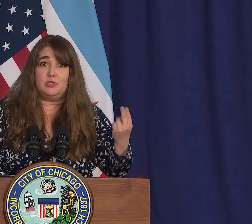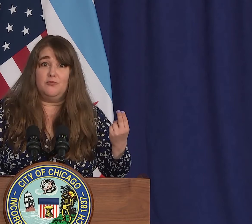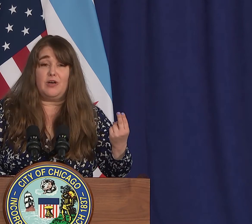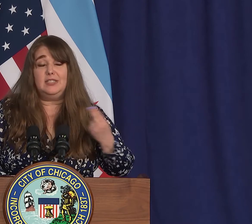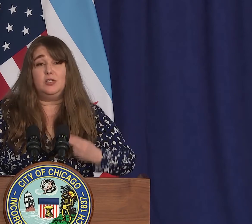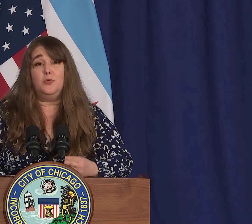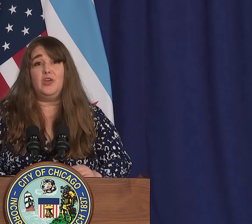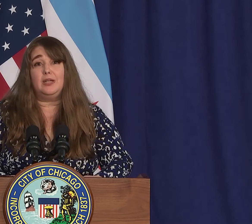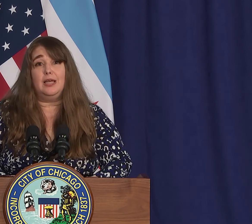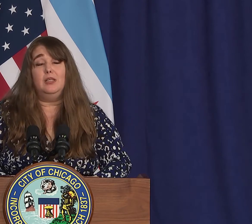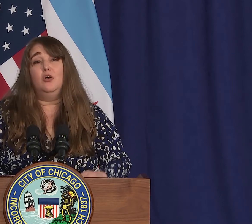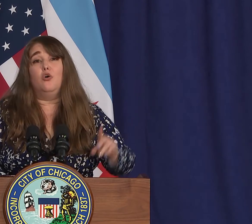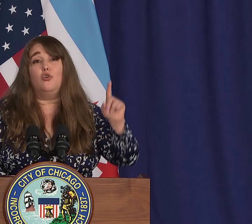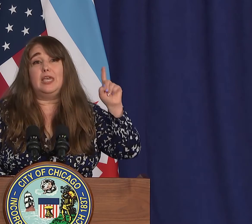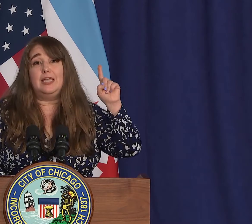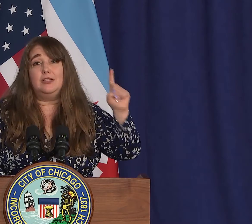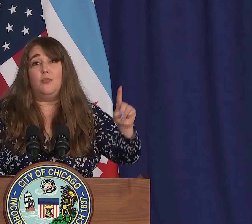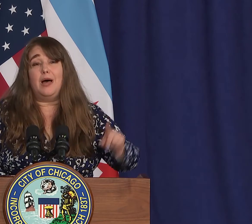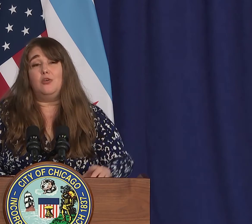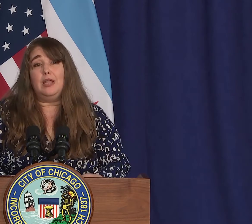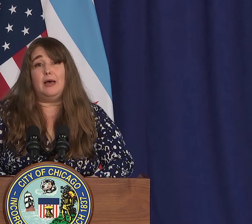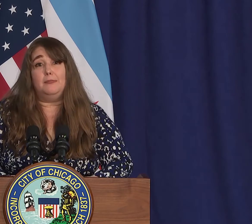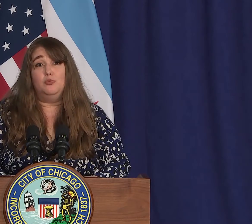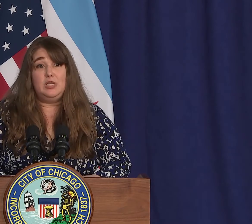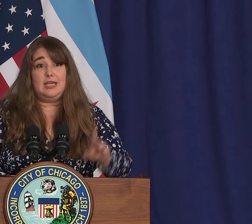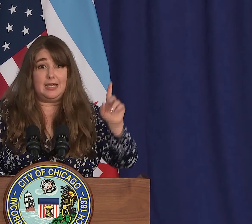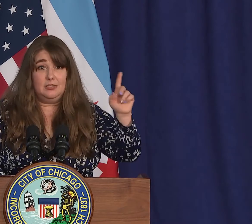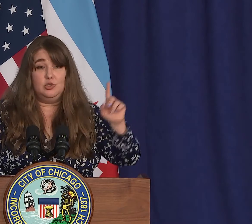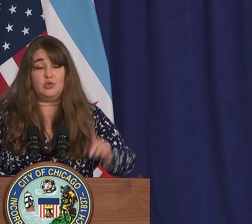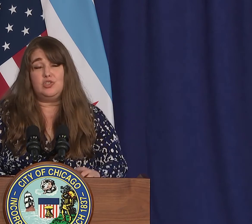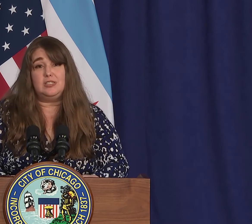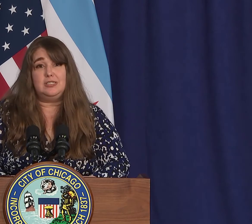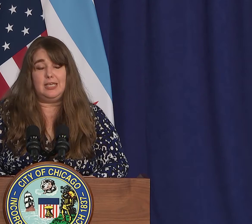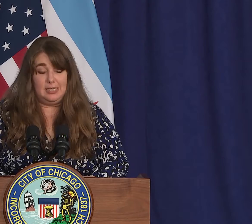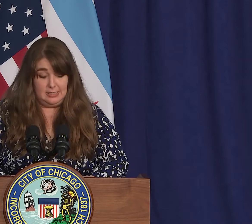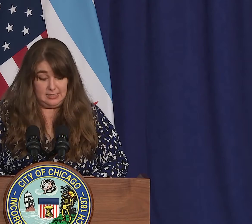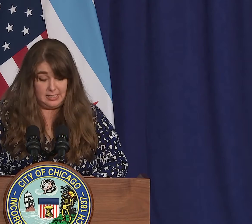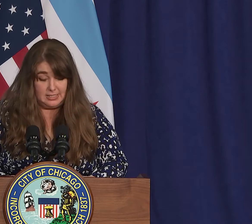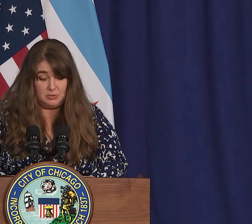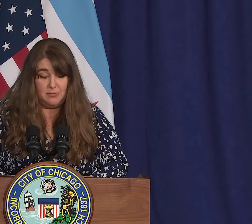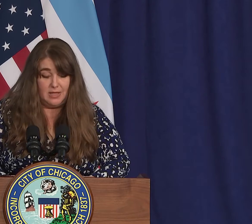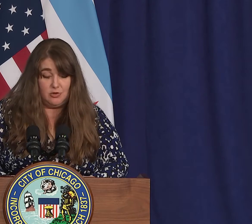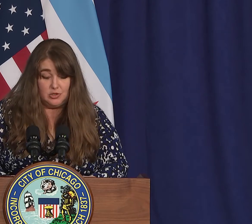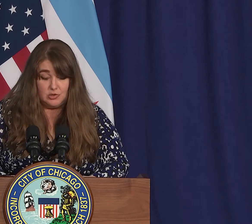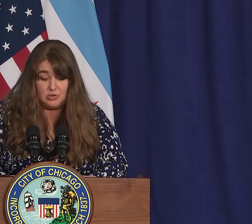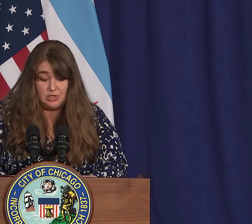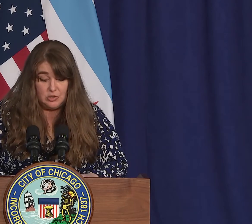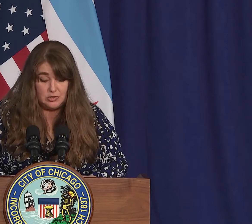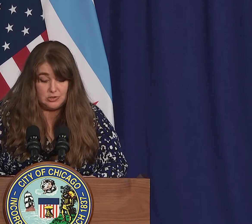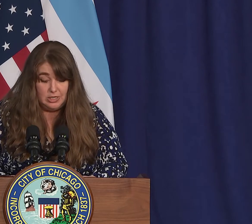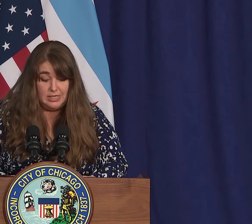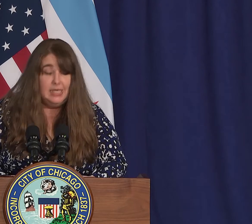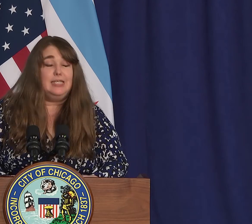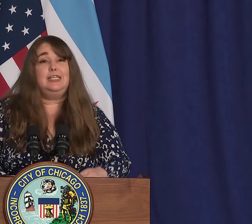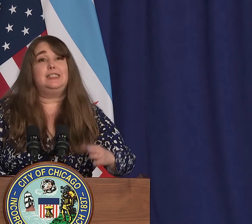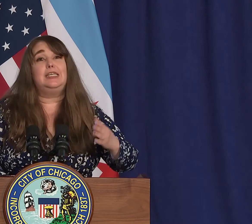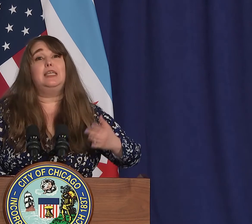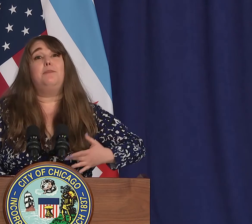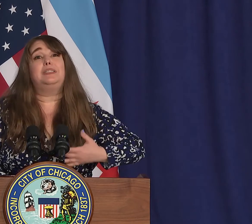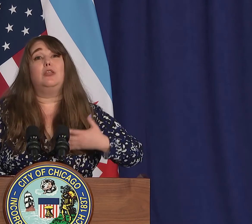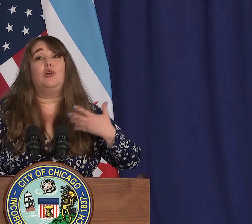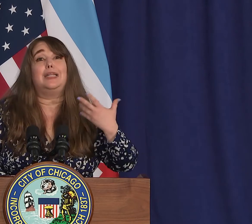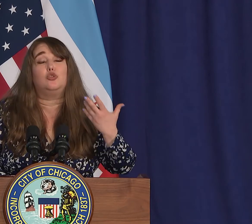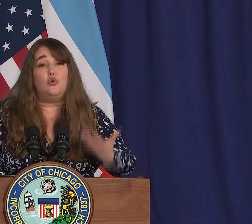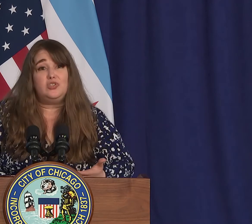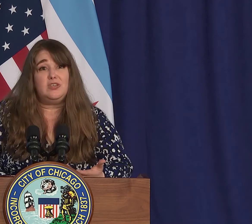vacunas, si son Pfizer o Moderna, o que haya tomado la única dosis, si estamos hablando de Johnson & Johnson, y